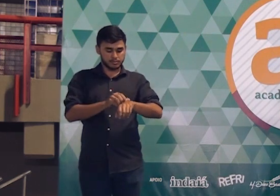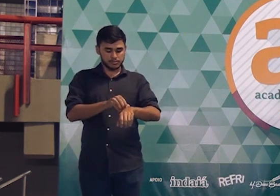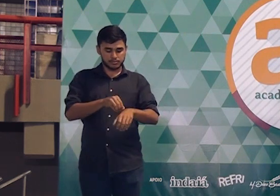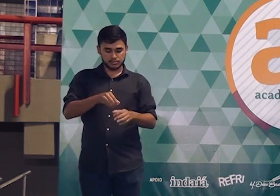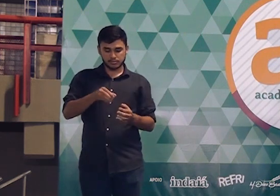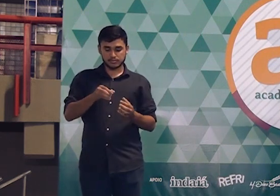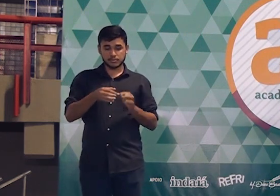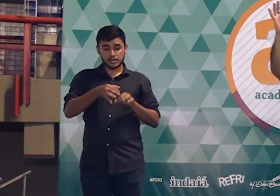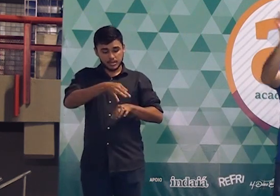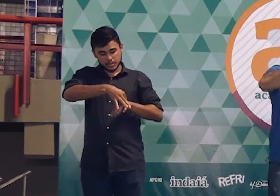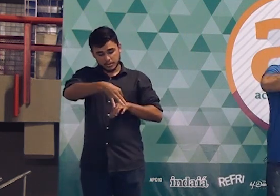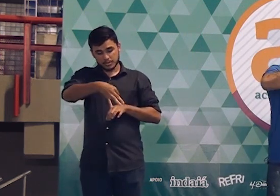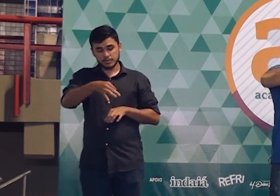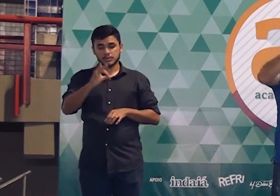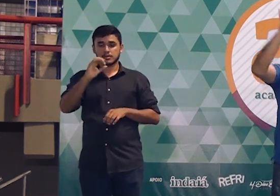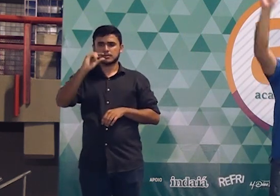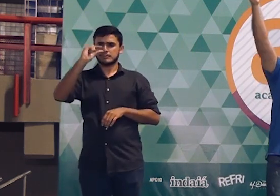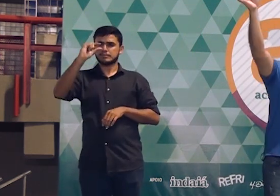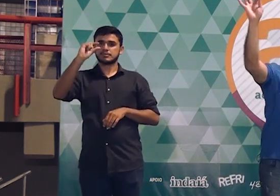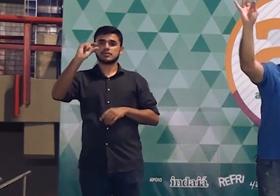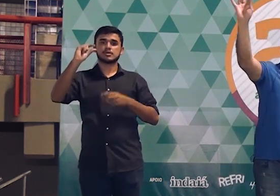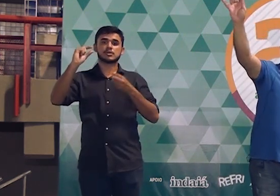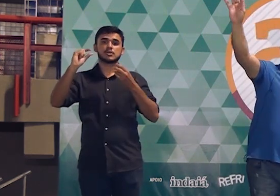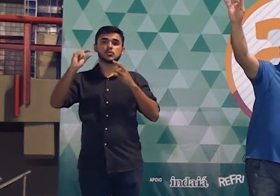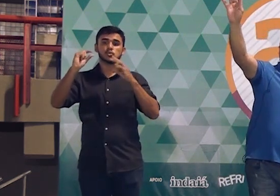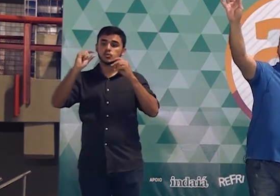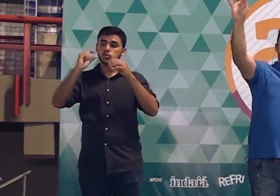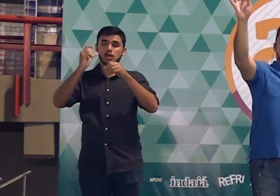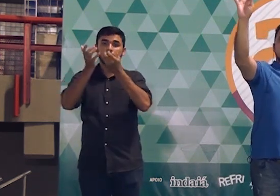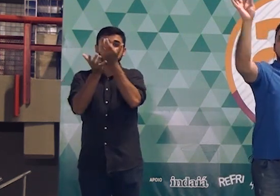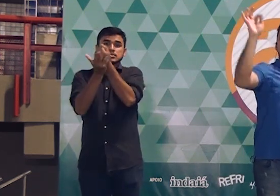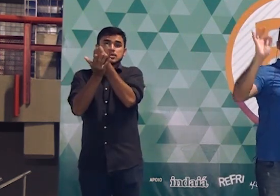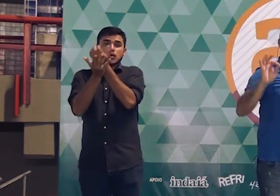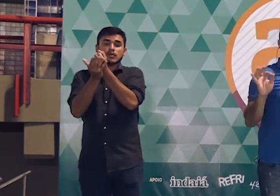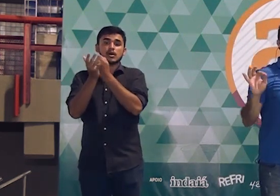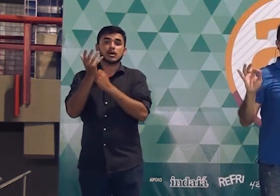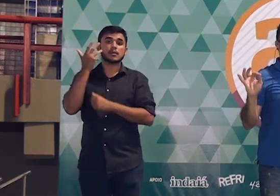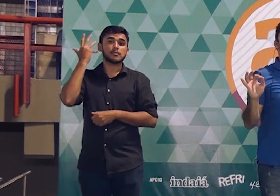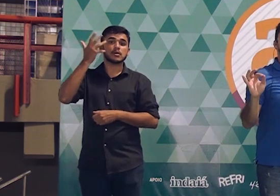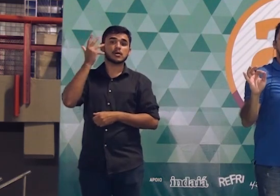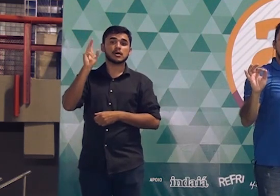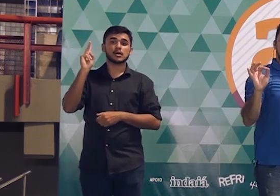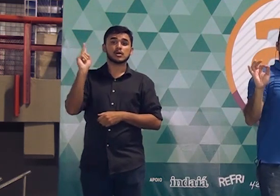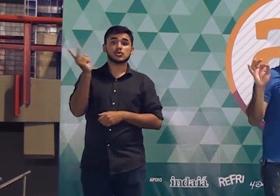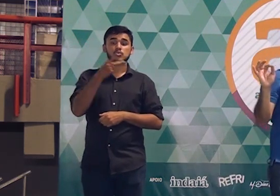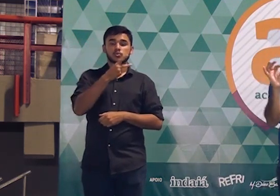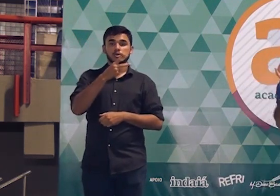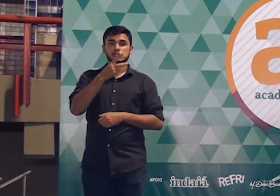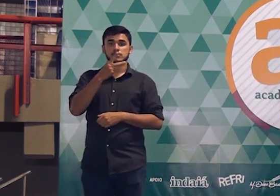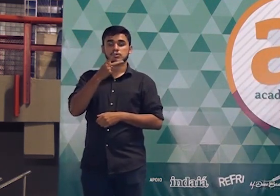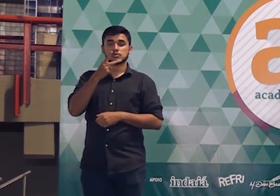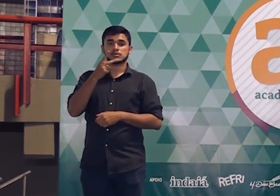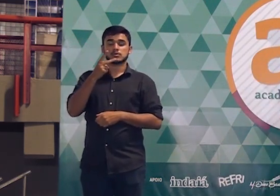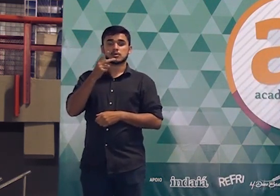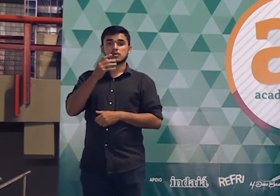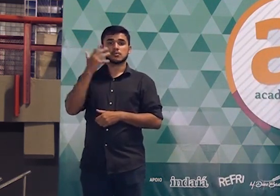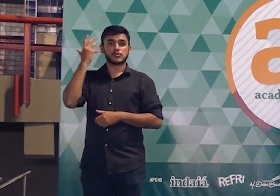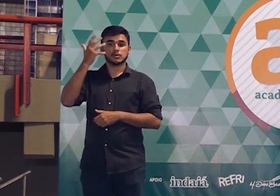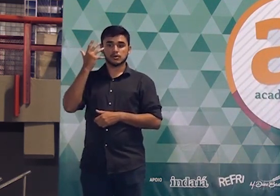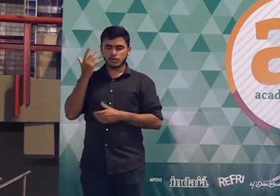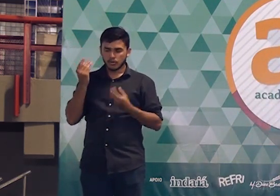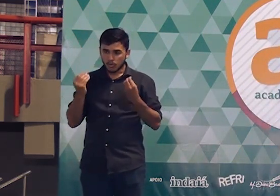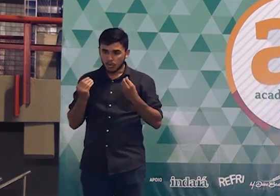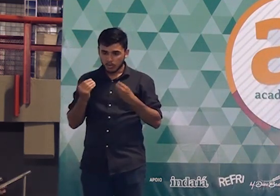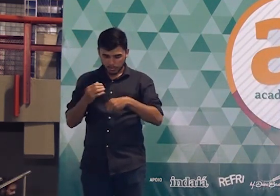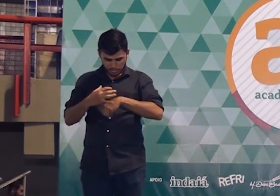da pulseira um pendrive, né, um cartãozinho e disse, está aqui, ó. Aqui tem quase 2.000 horas de música. Eu disse, um menino desse é um